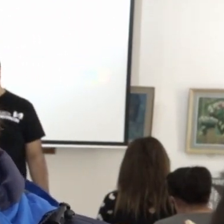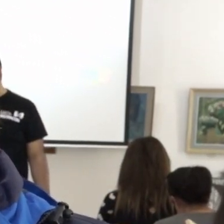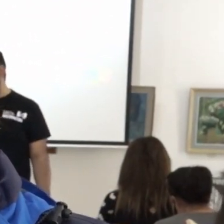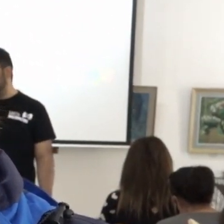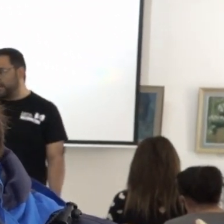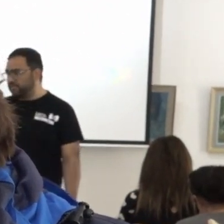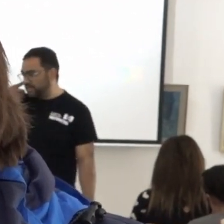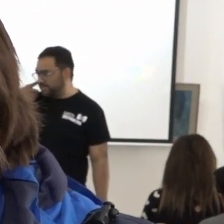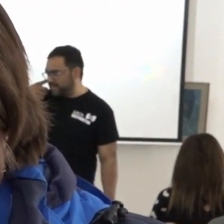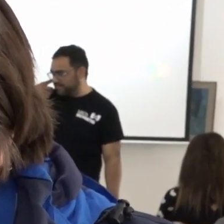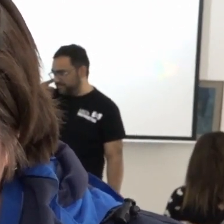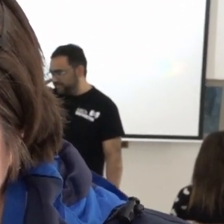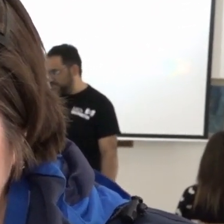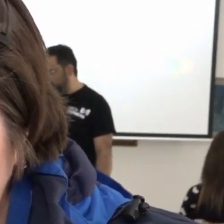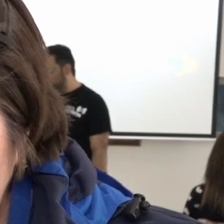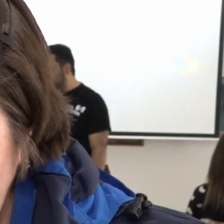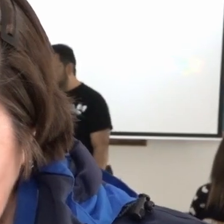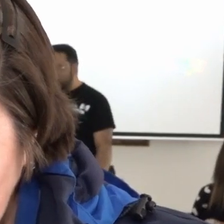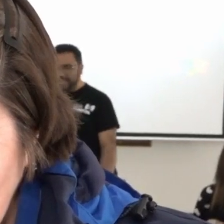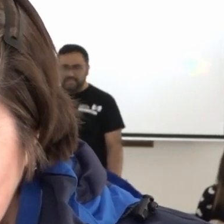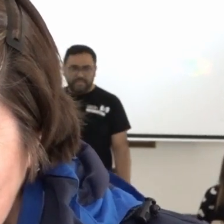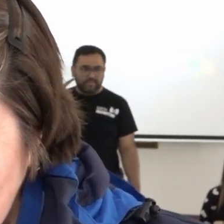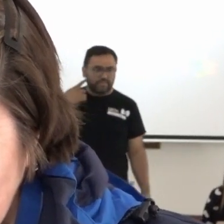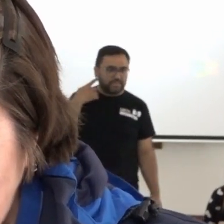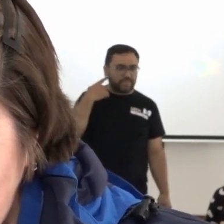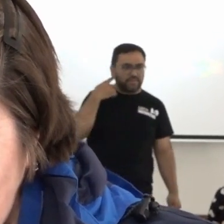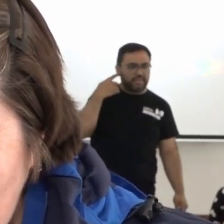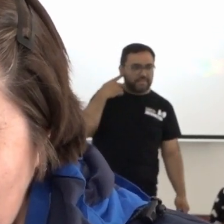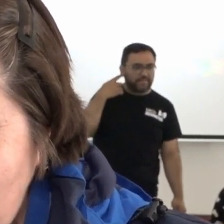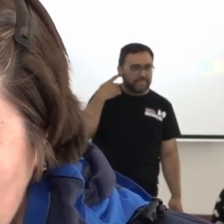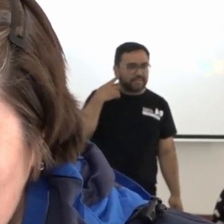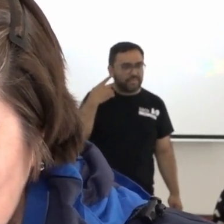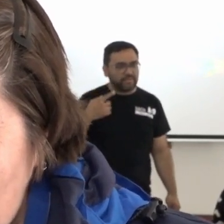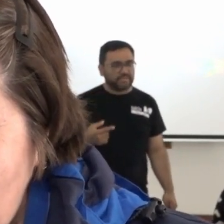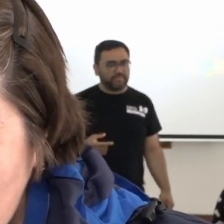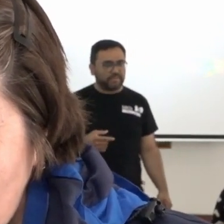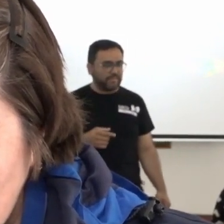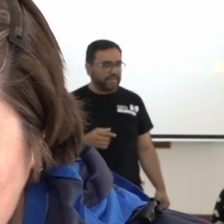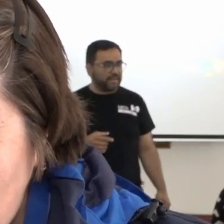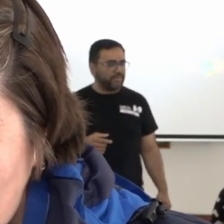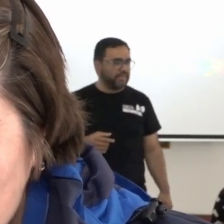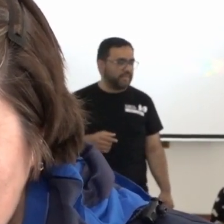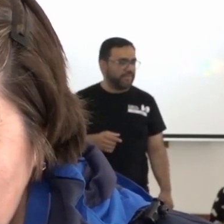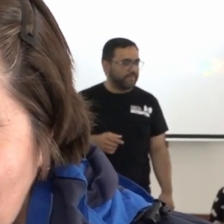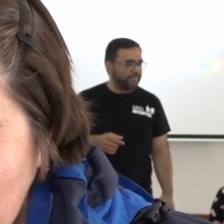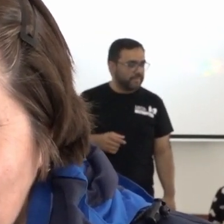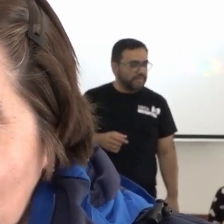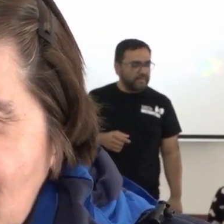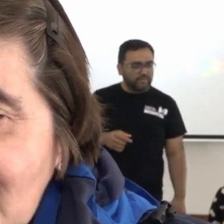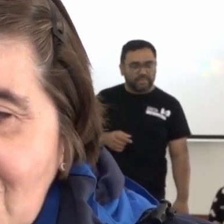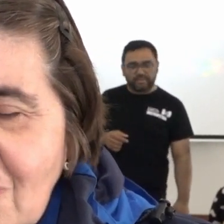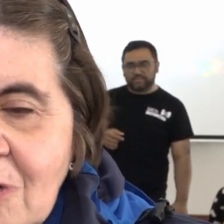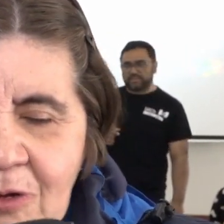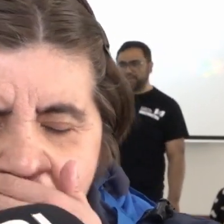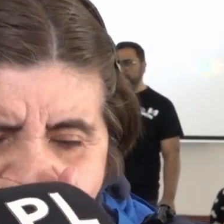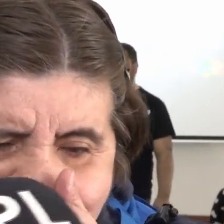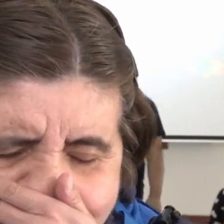cursos igual que estos con recursos municipales y este año también con recursos municipales me imagino